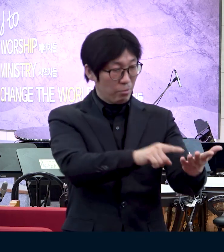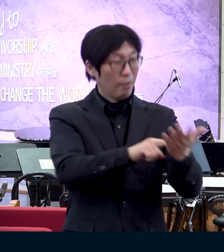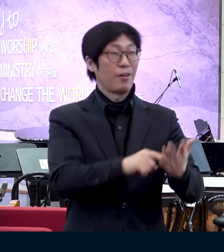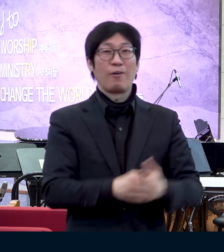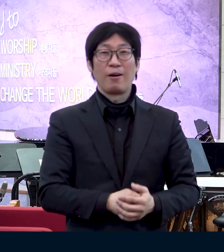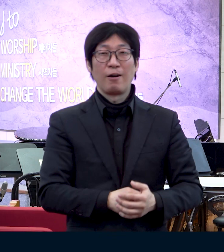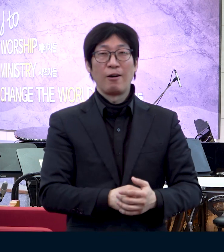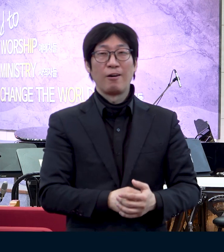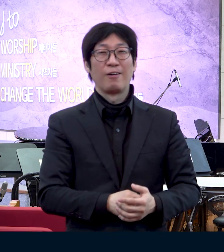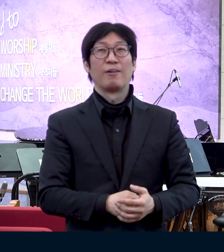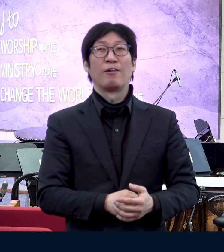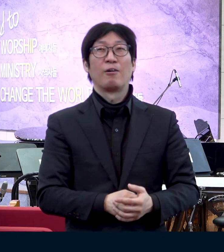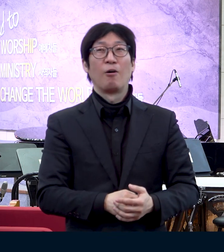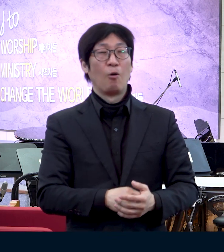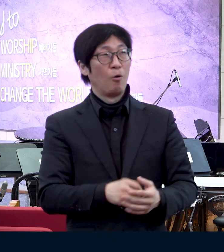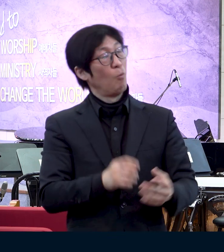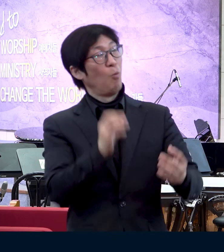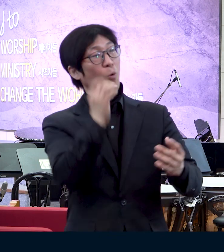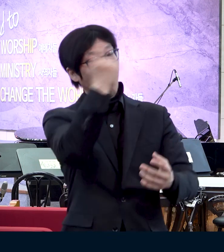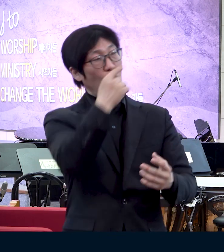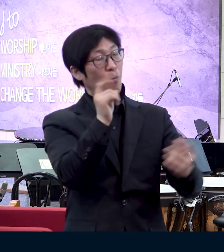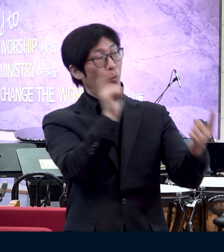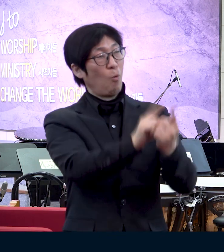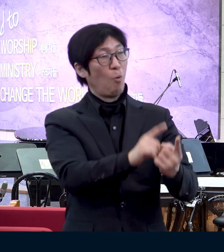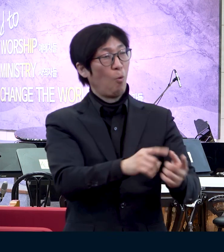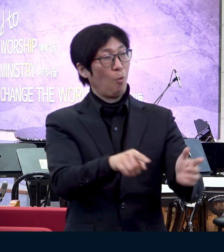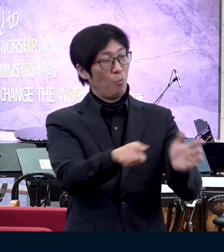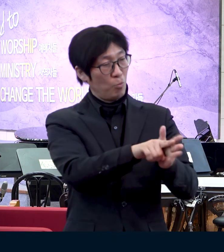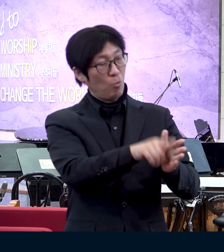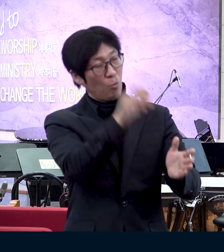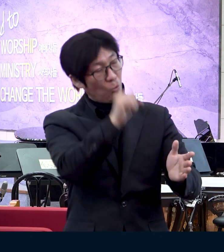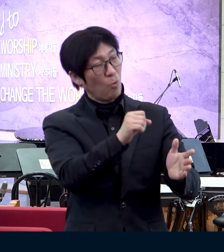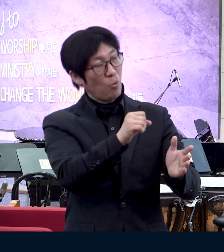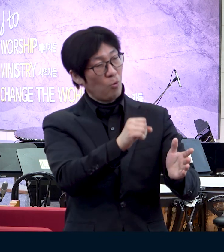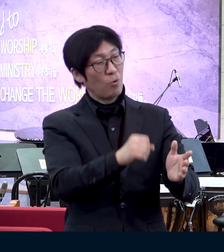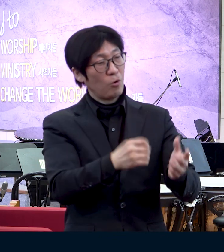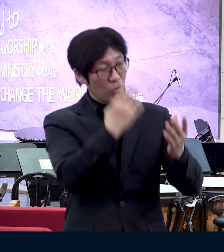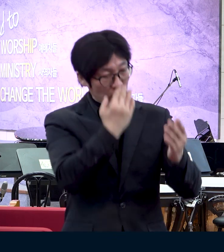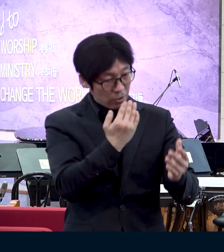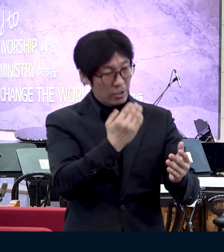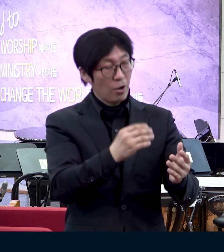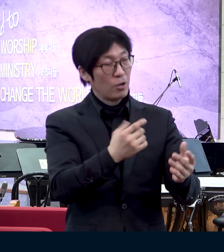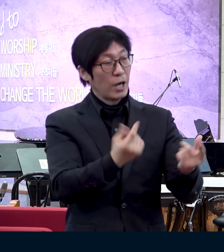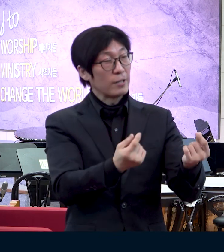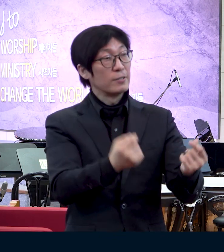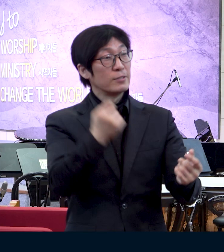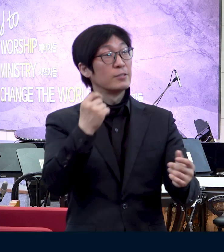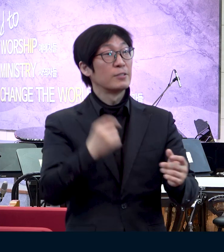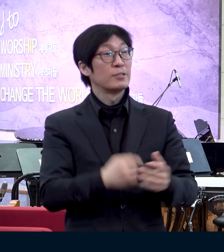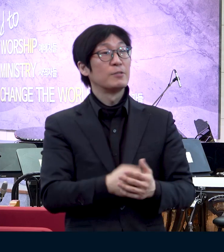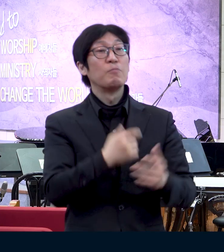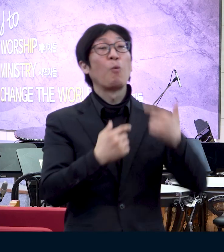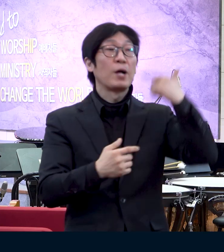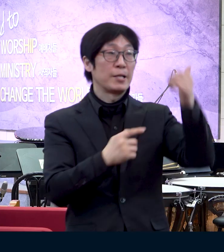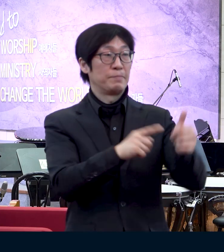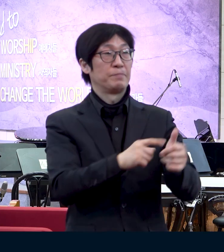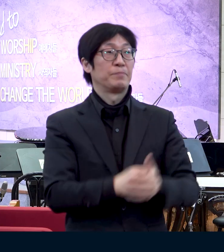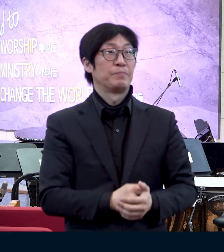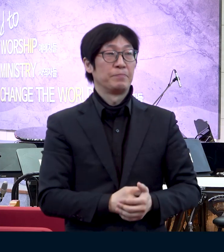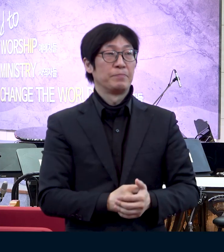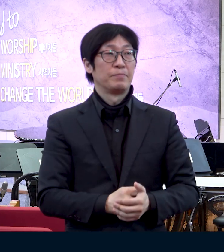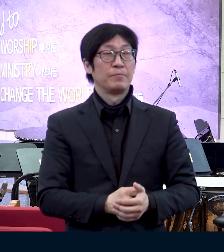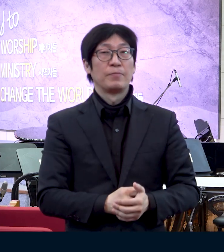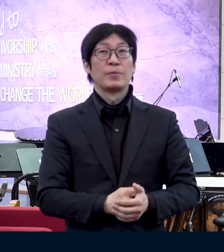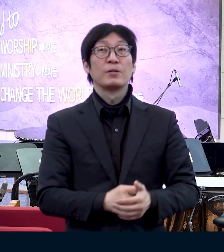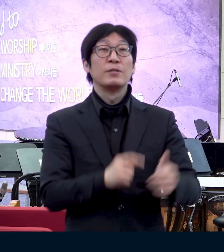이런 거. 그냥 딱 봐도 그냥 신실하고 경건할 것 같은 아주 그런 귀한 목사님이에요, 진짜로. 그런데 제가 깜짝